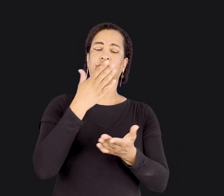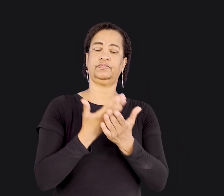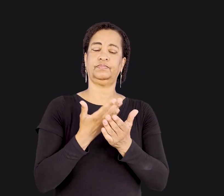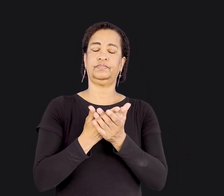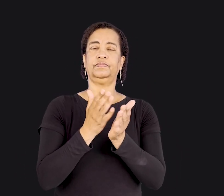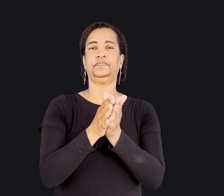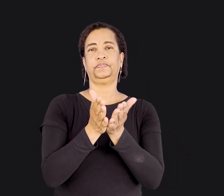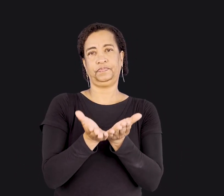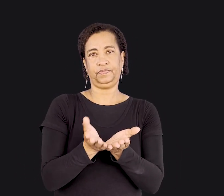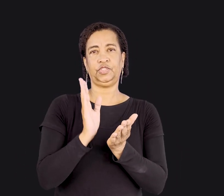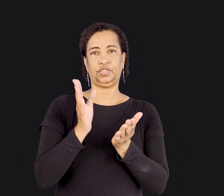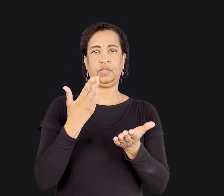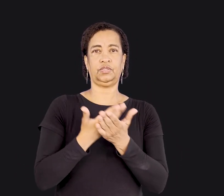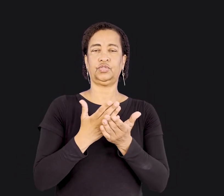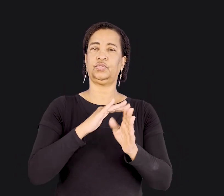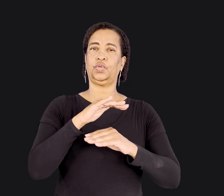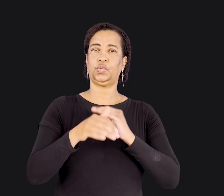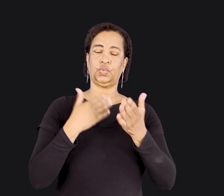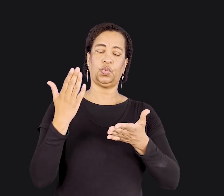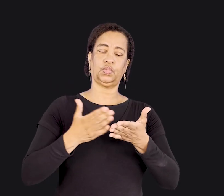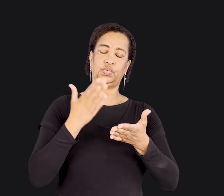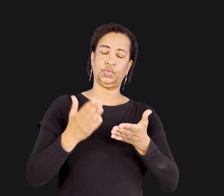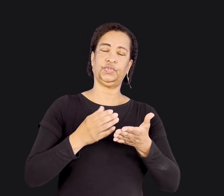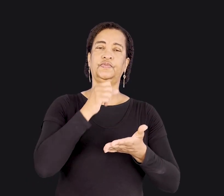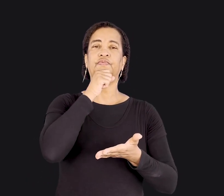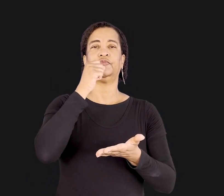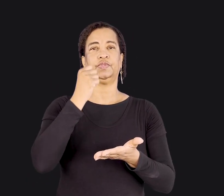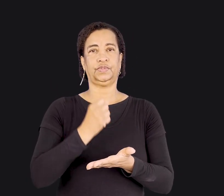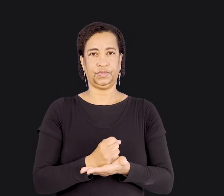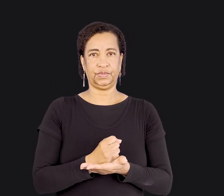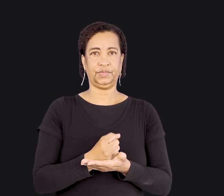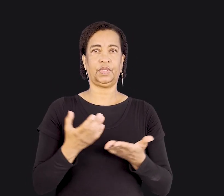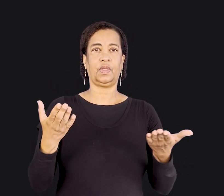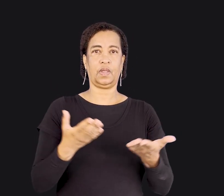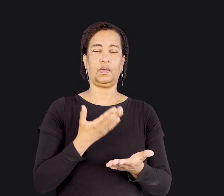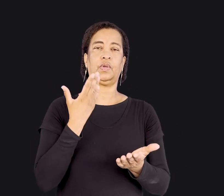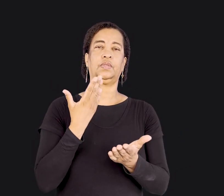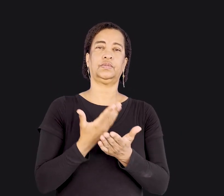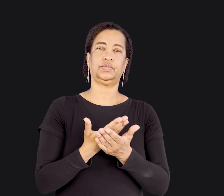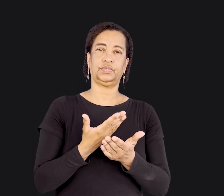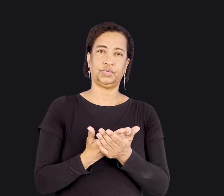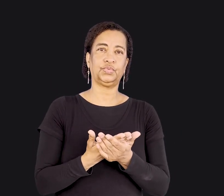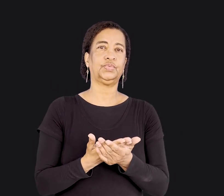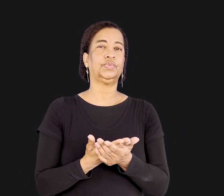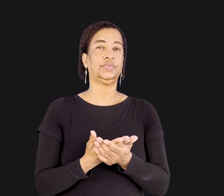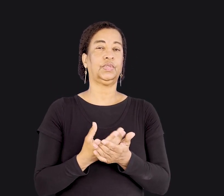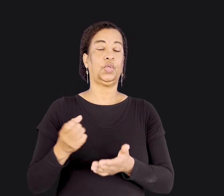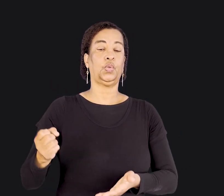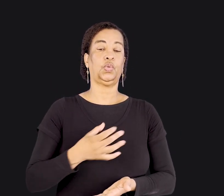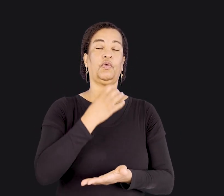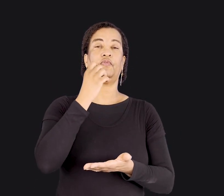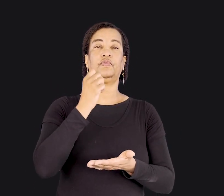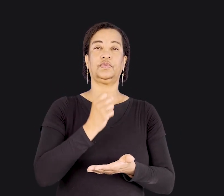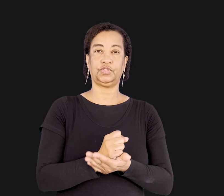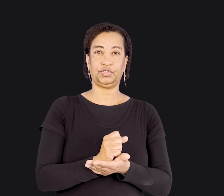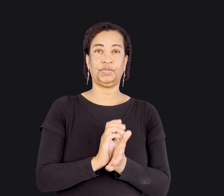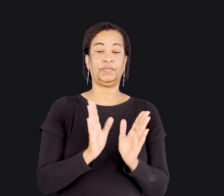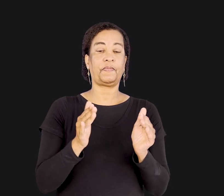estudar a Bíblia. Já estudamos todos os livros do Velho Testamento. Agora estamos vendo o Novo Testamento, mais especificamente